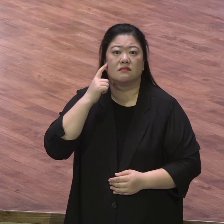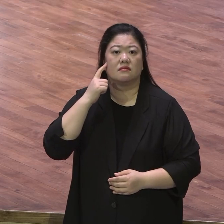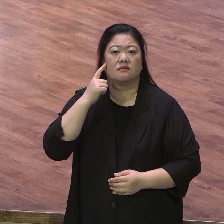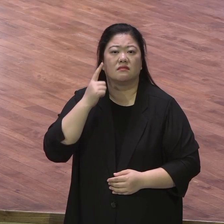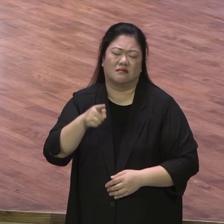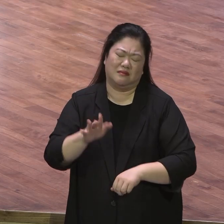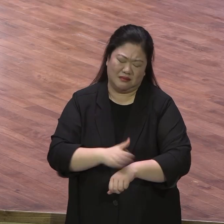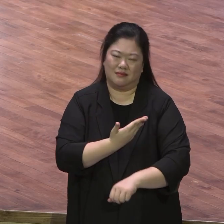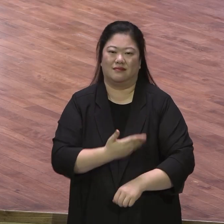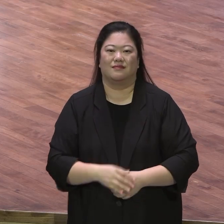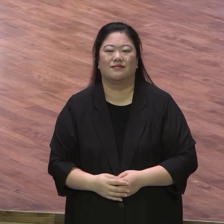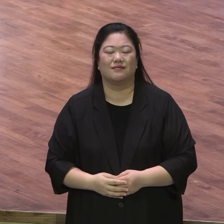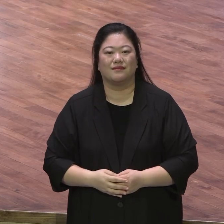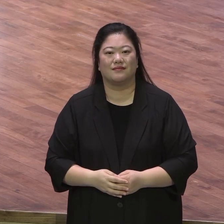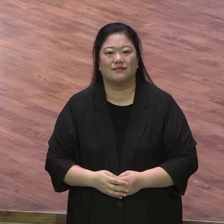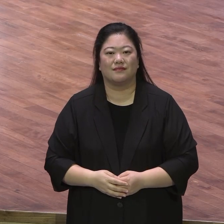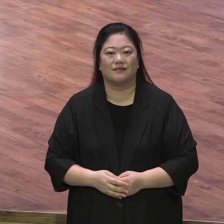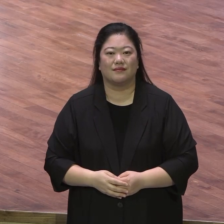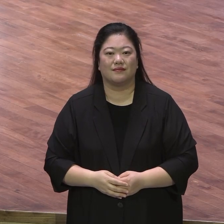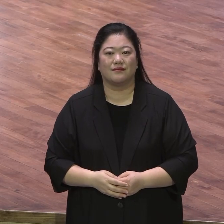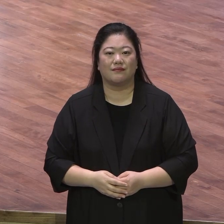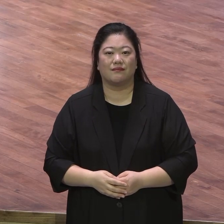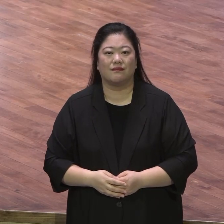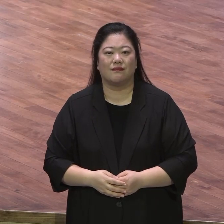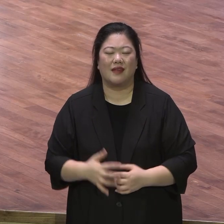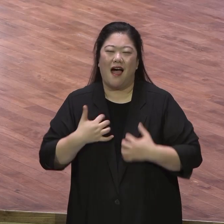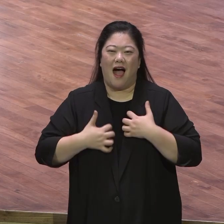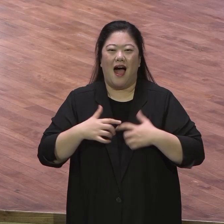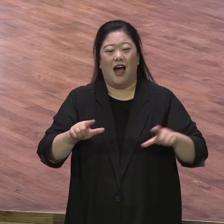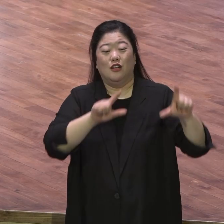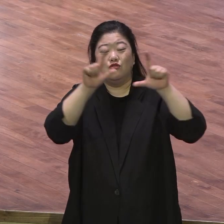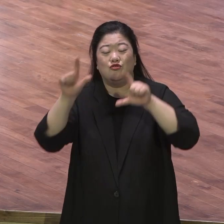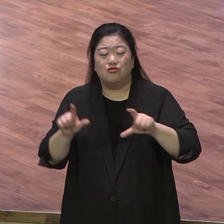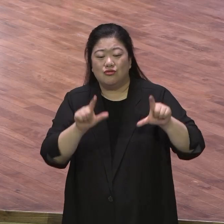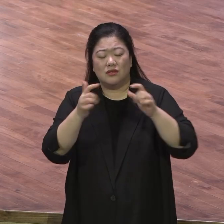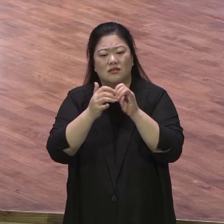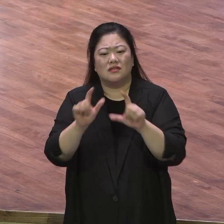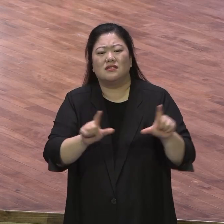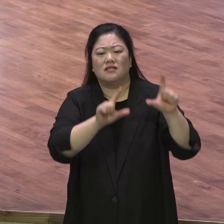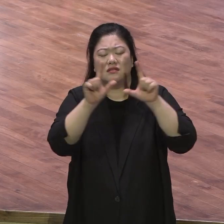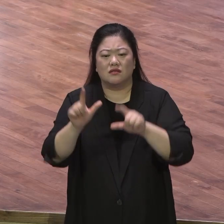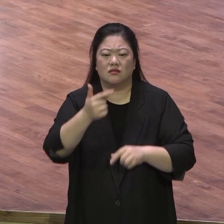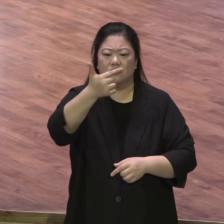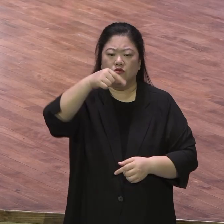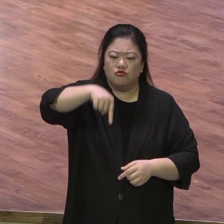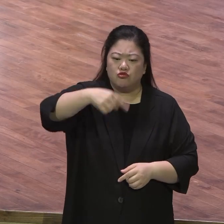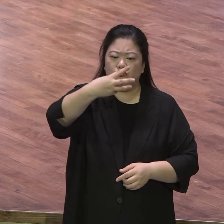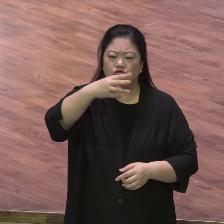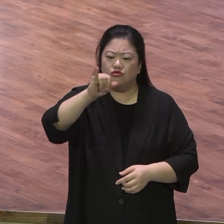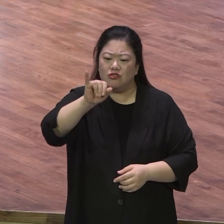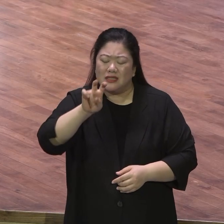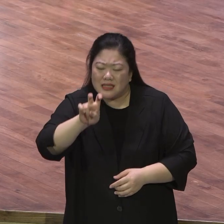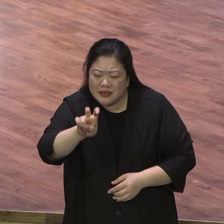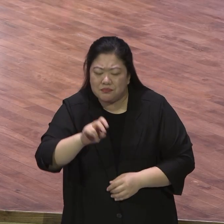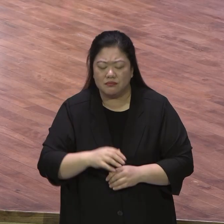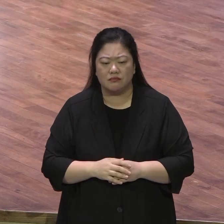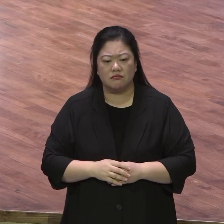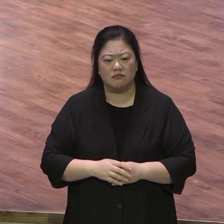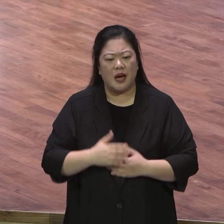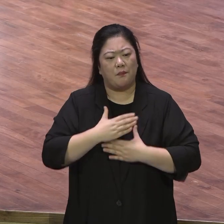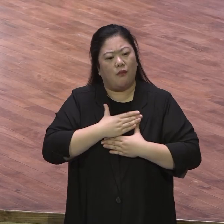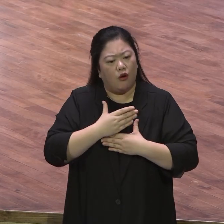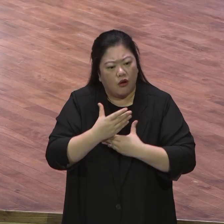분들이 어떻게 누리는 삶을 살 수 있는지 궁금해합니다 어떻게 하나님 나를 누리고 어떻게 평안하게 어떻게